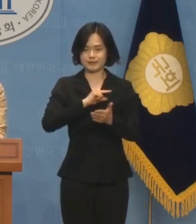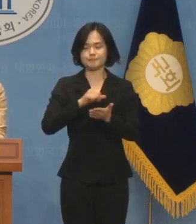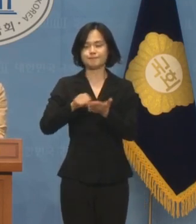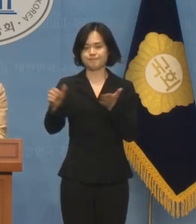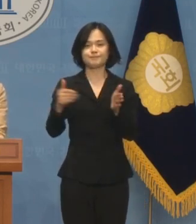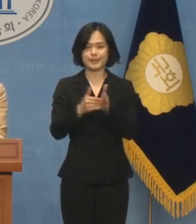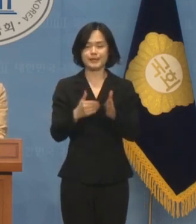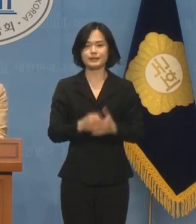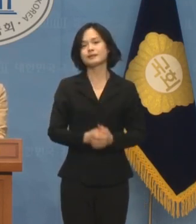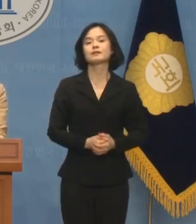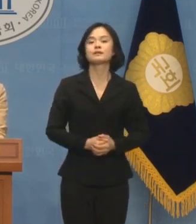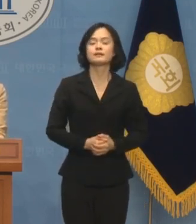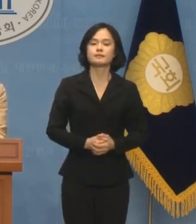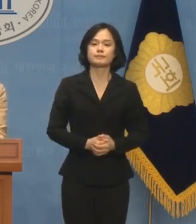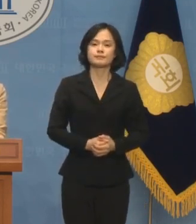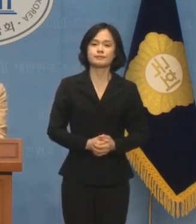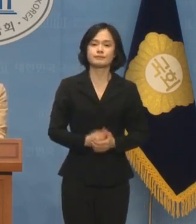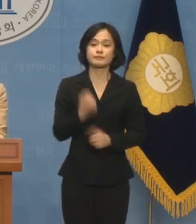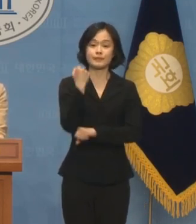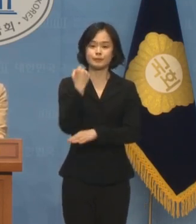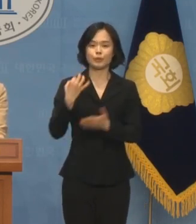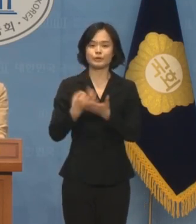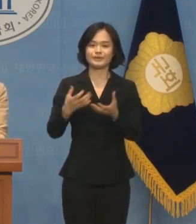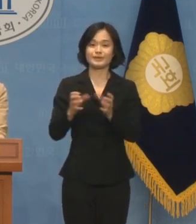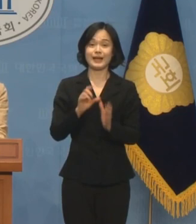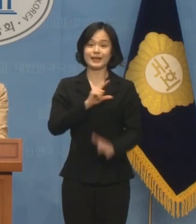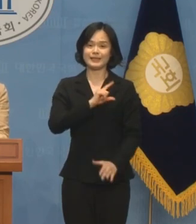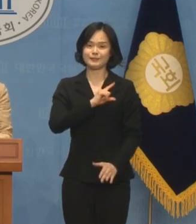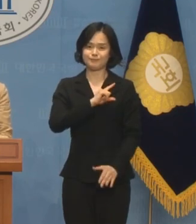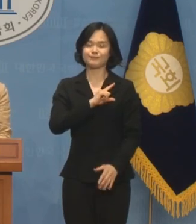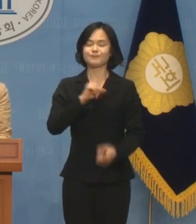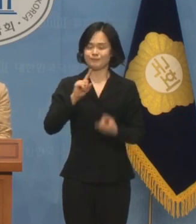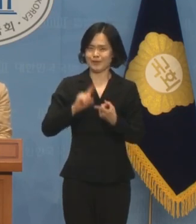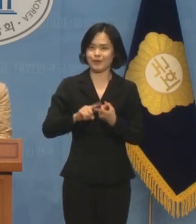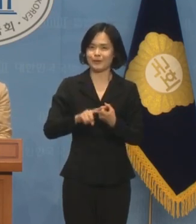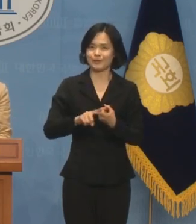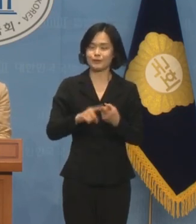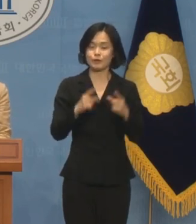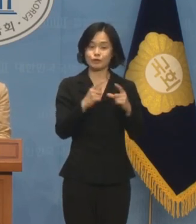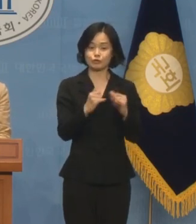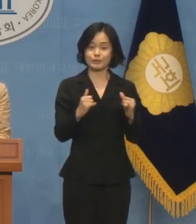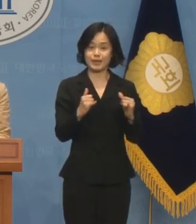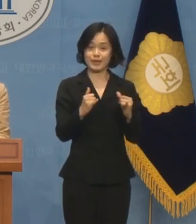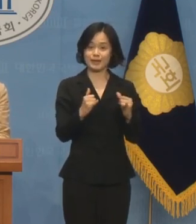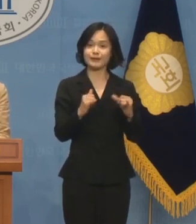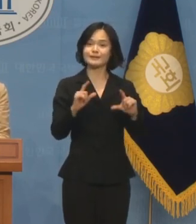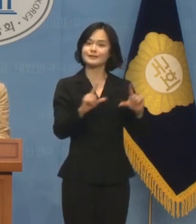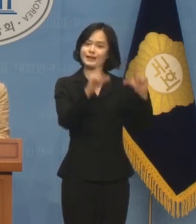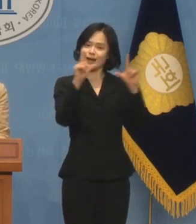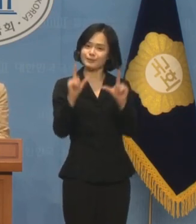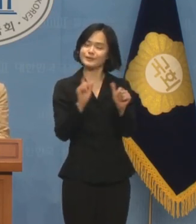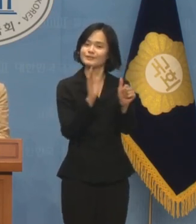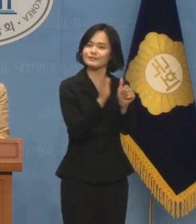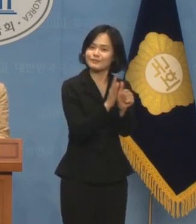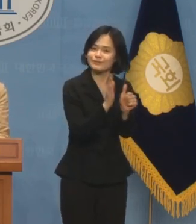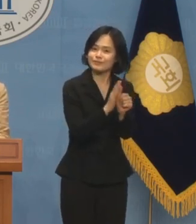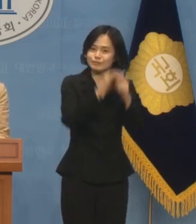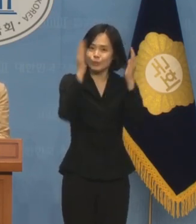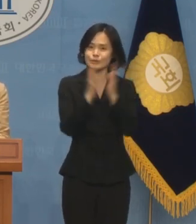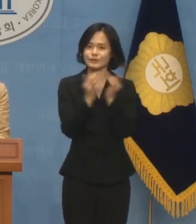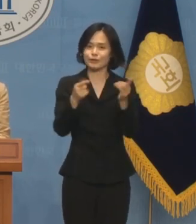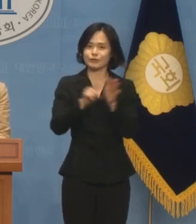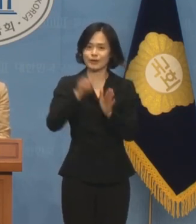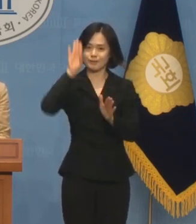이제 다시 기본소득 당의 이름으로 국민의 삶을 지키고 모두를 위한 미래를 만들어